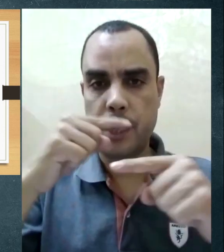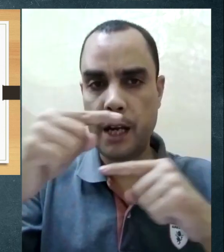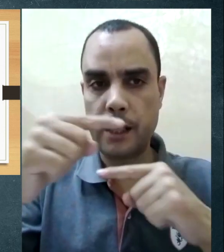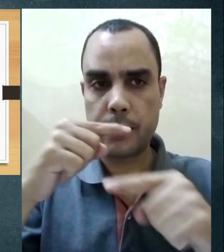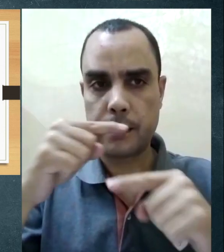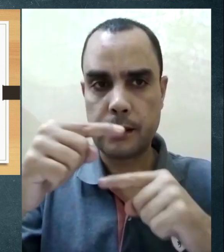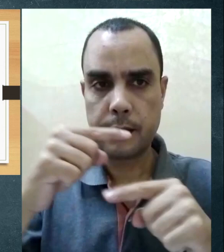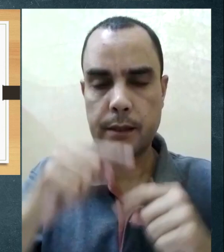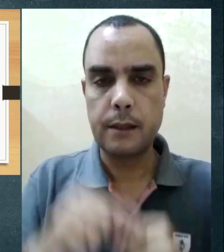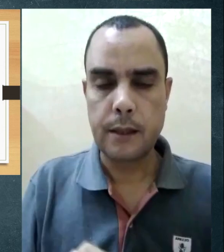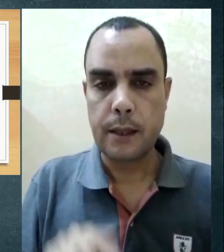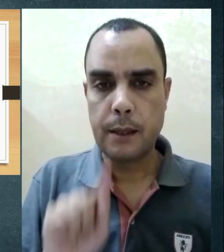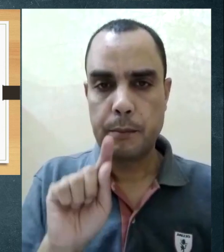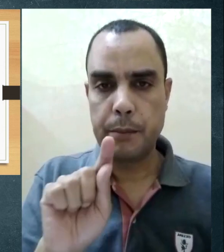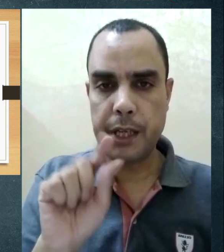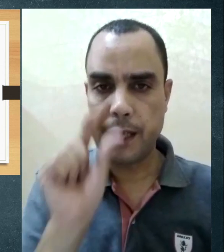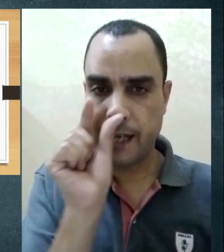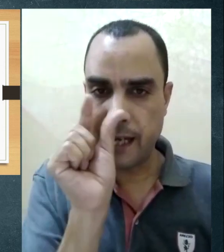الشاعر